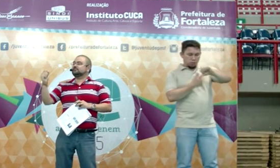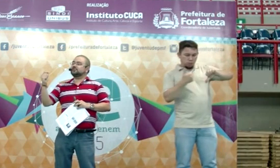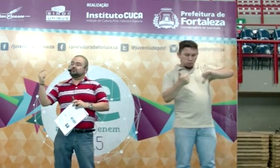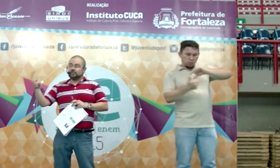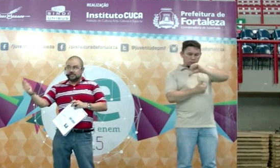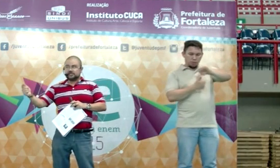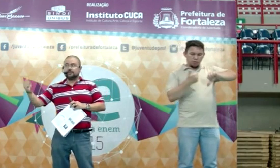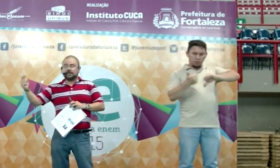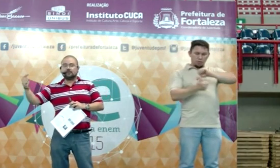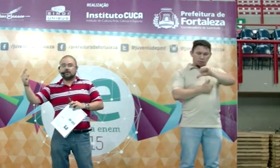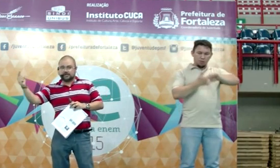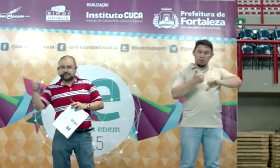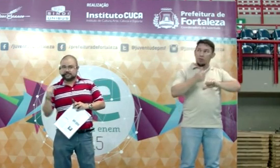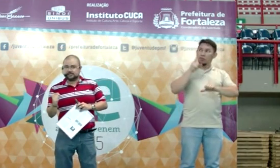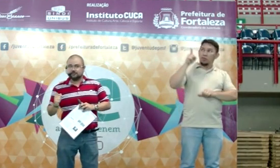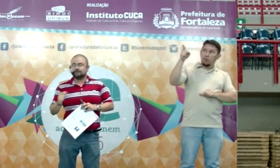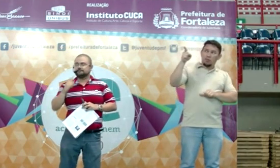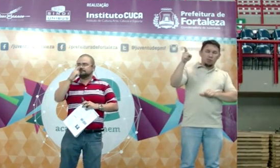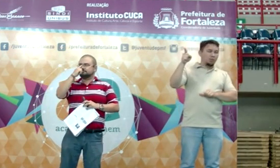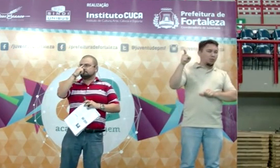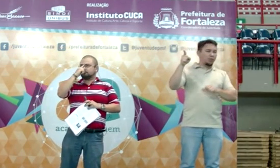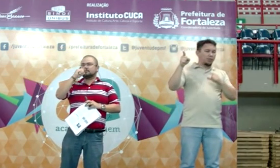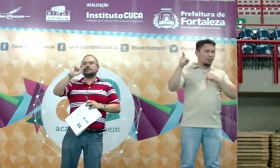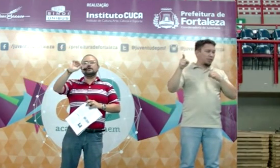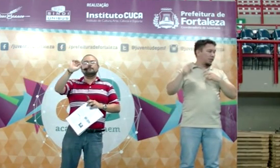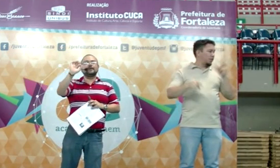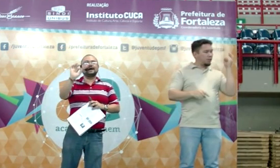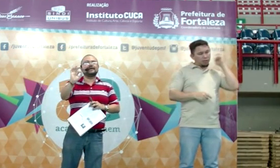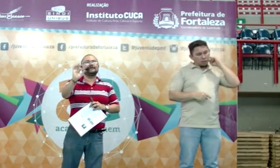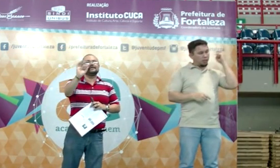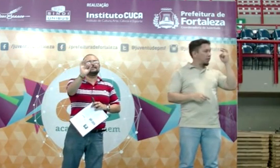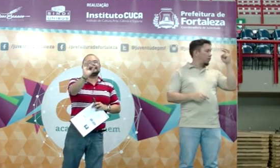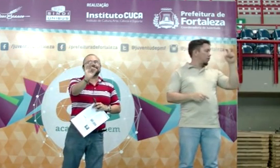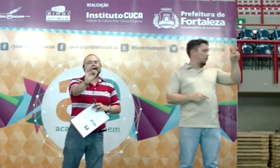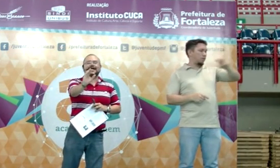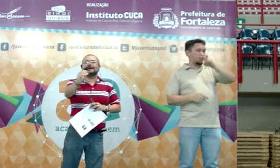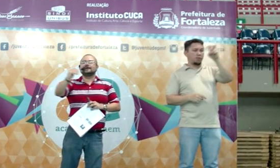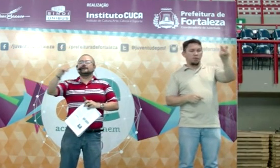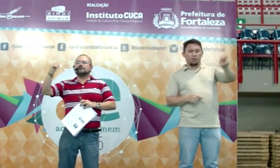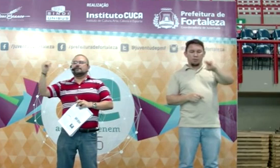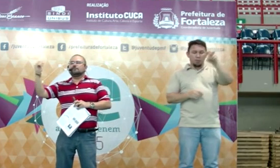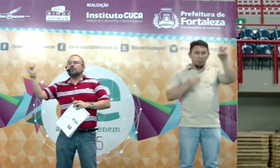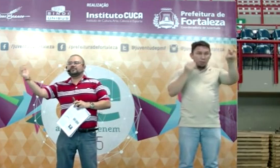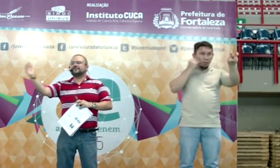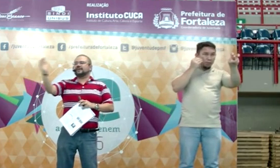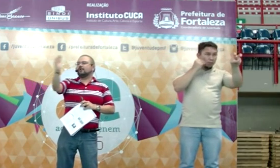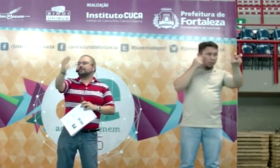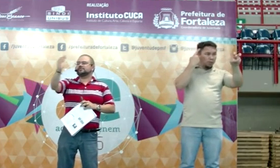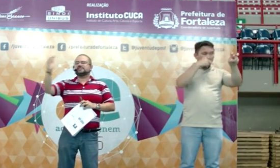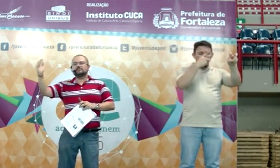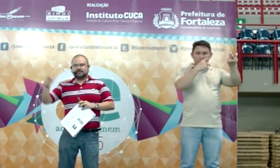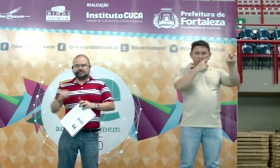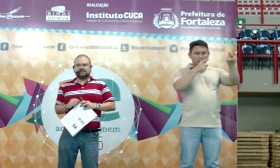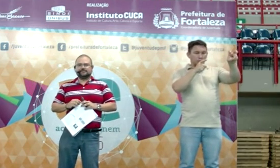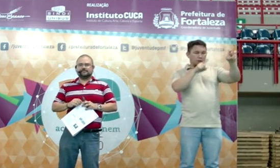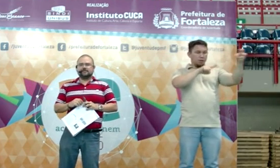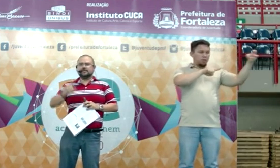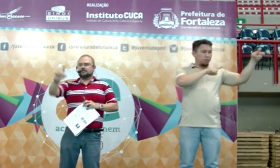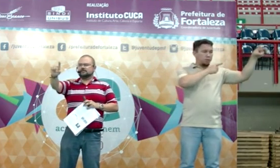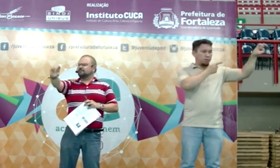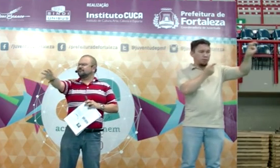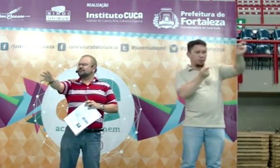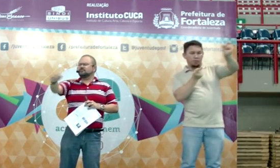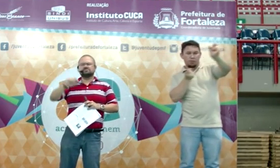dos morcegos que utilizam a ecolocalização para tentar modificar a posição